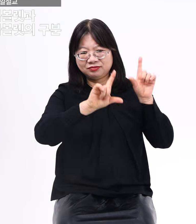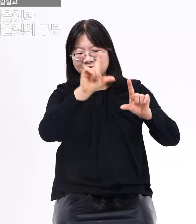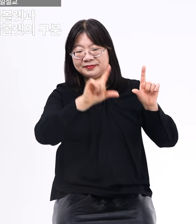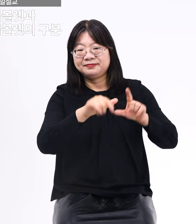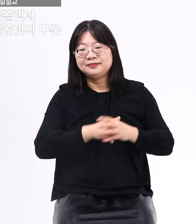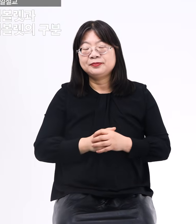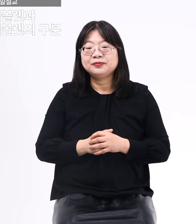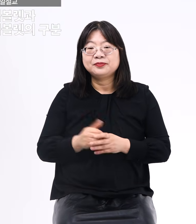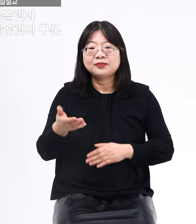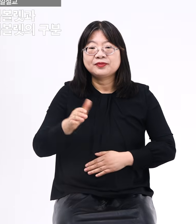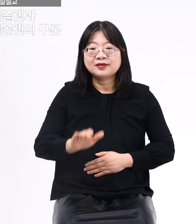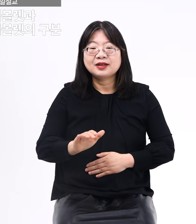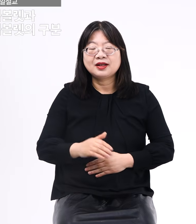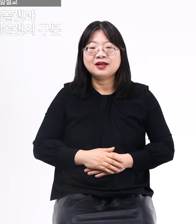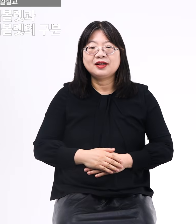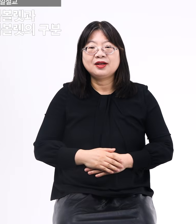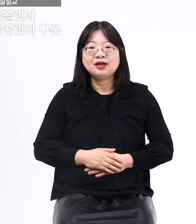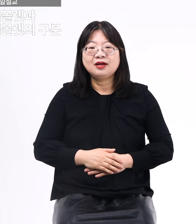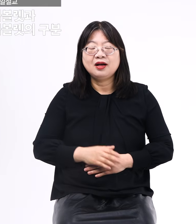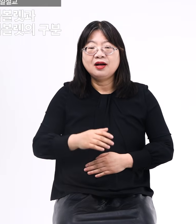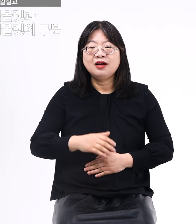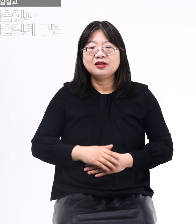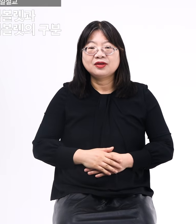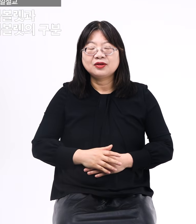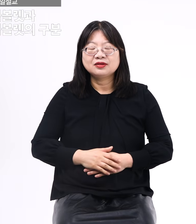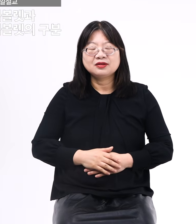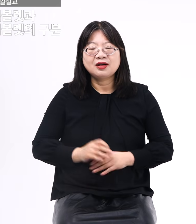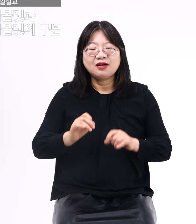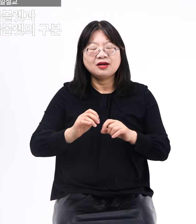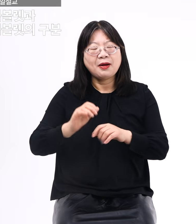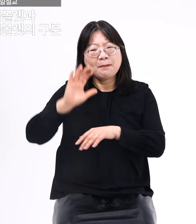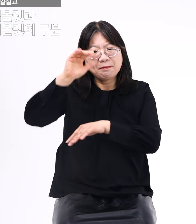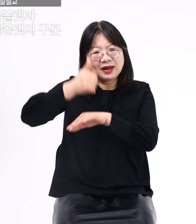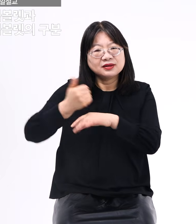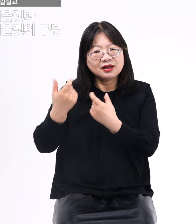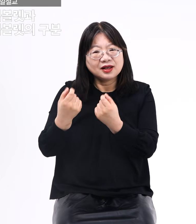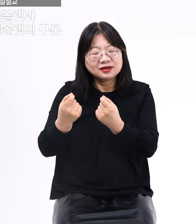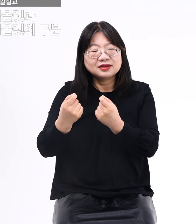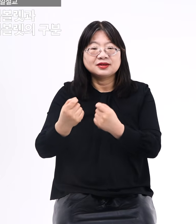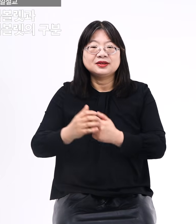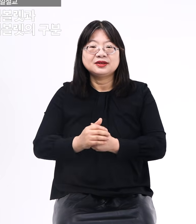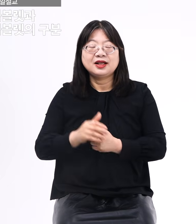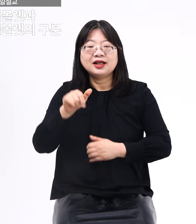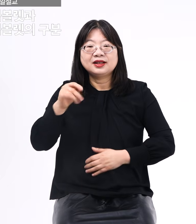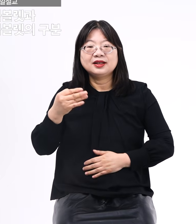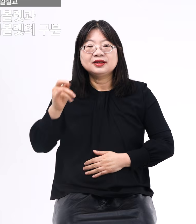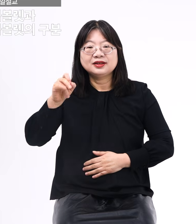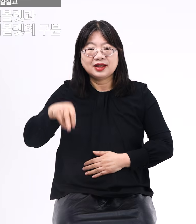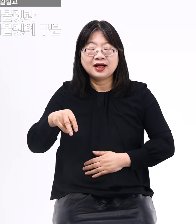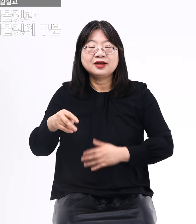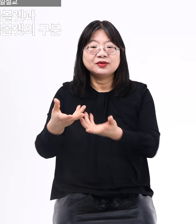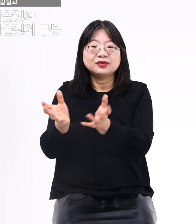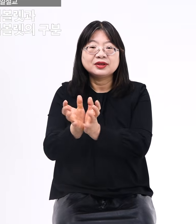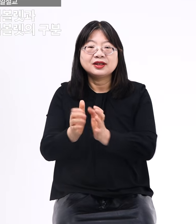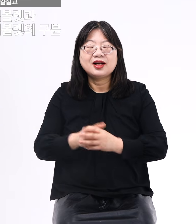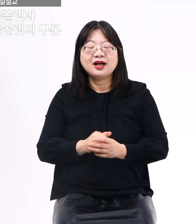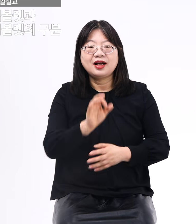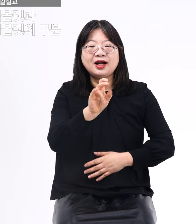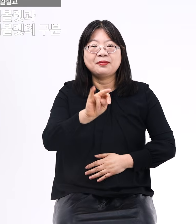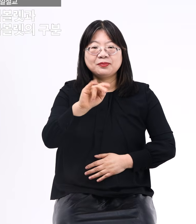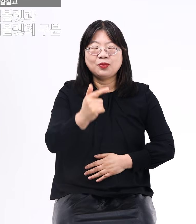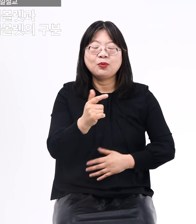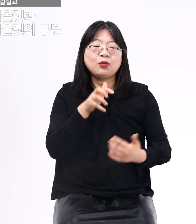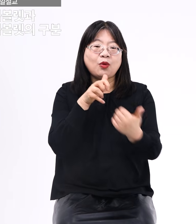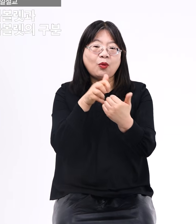이 끄트머리에 해당하는 이 길르앗 족속이 입다를 중심으로 모압과 암몬과 전쟁을